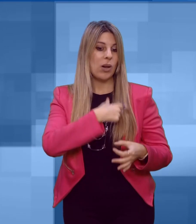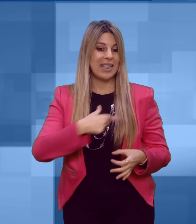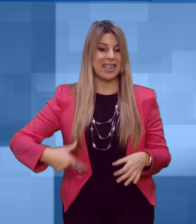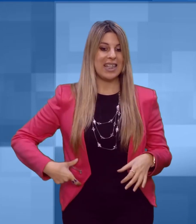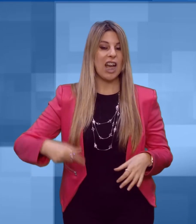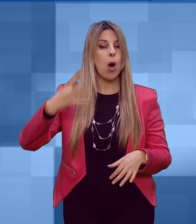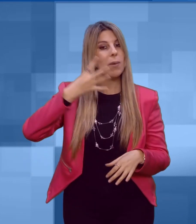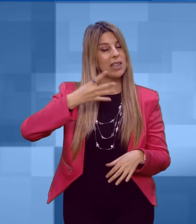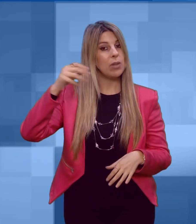attività di svago.